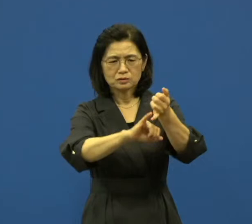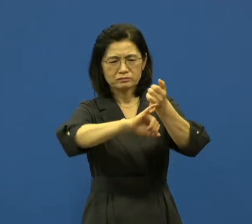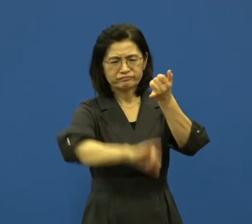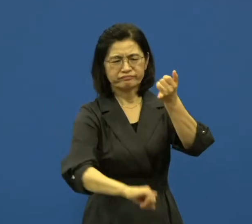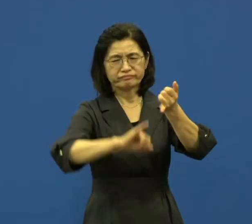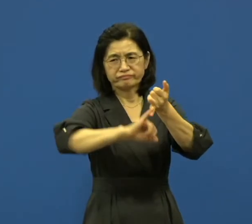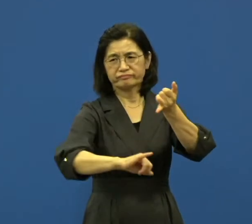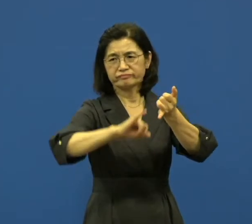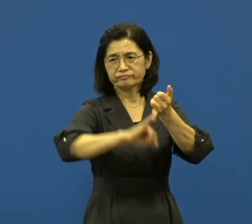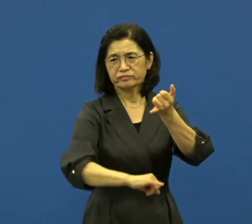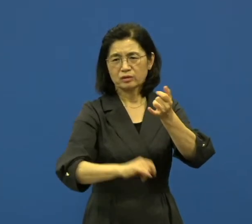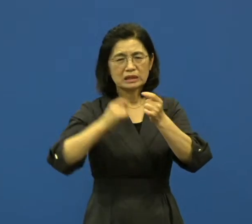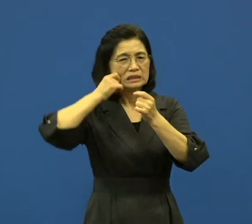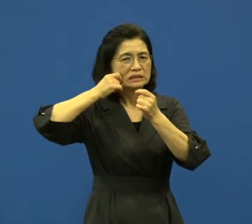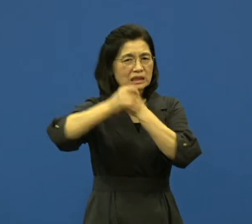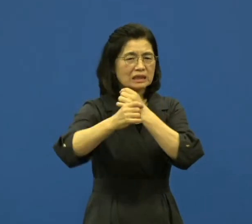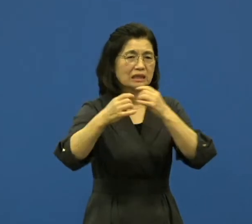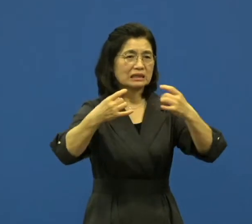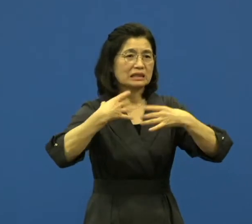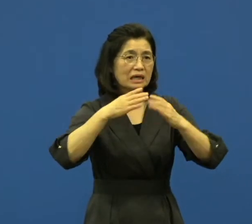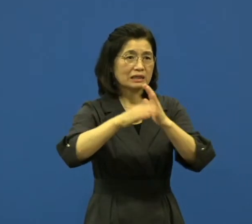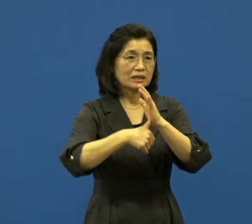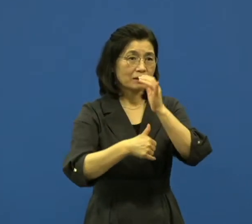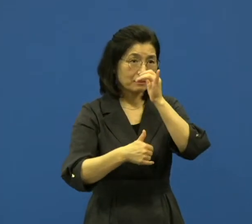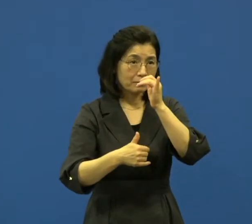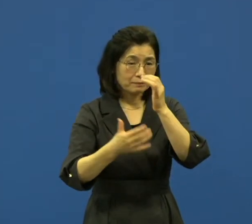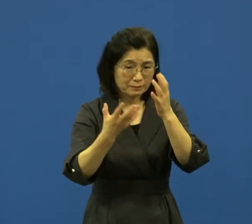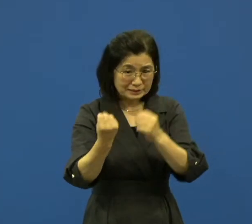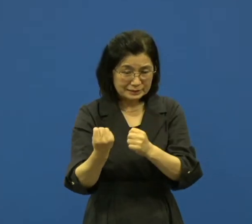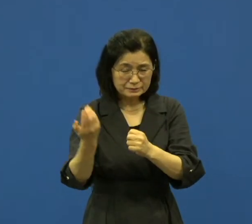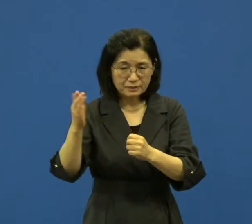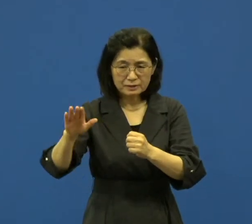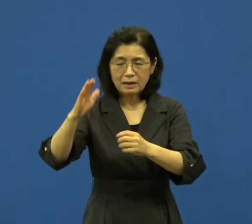많아요. 그러나 하나님은 그렇지 않습니다.